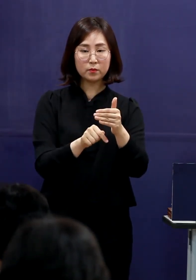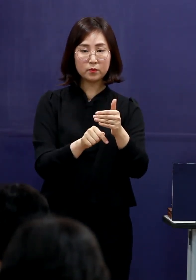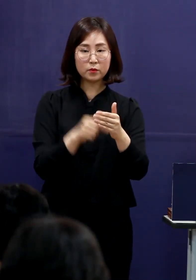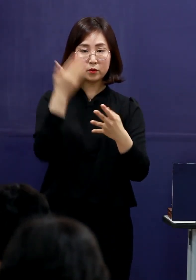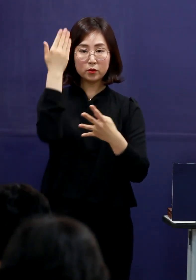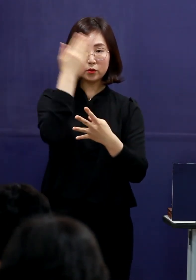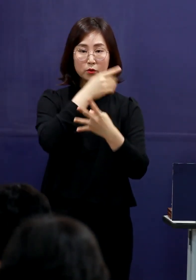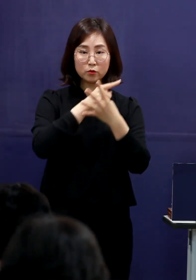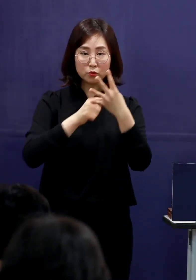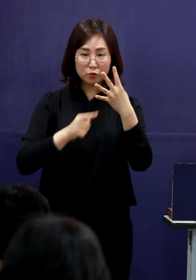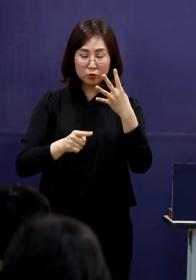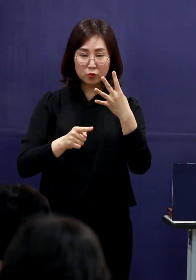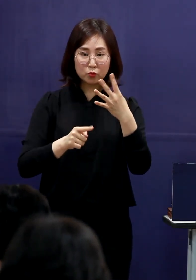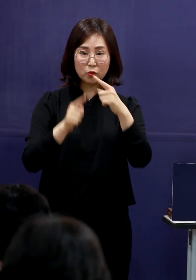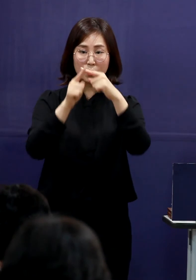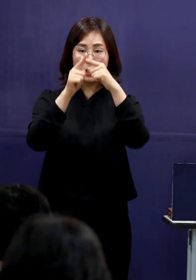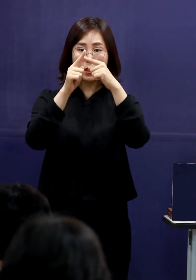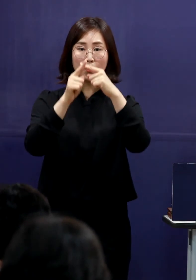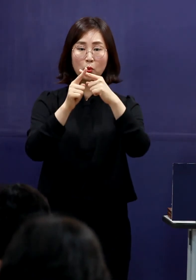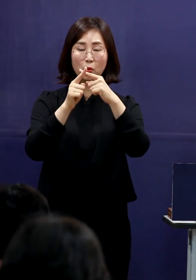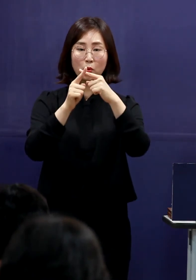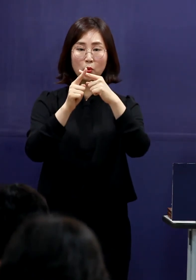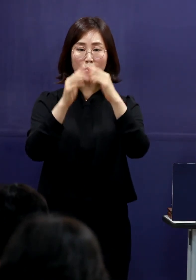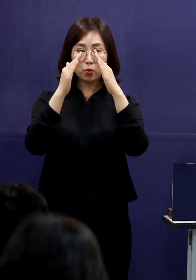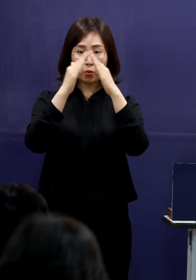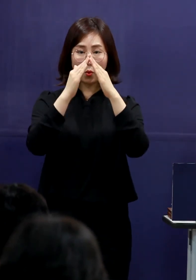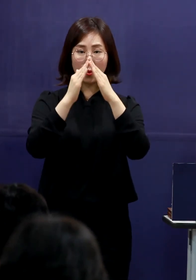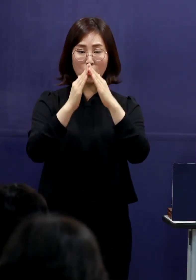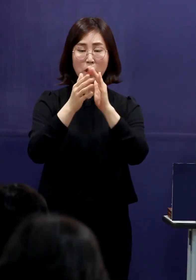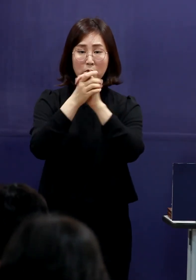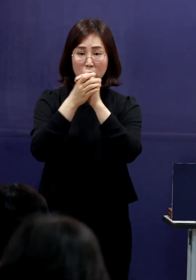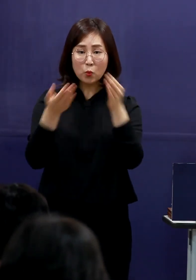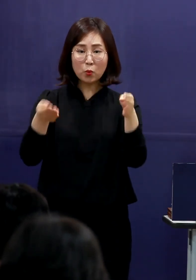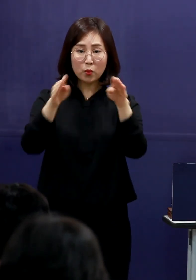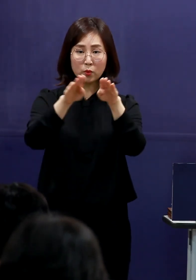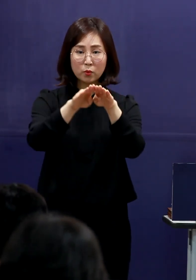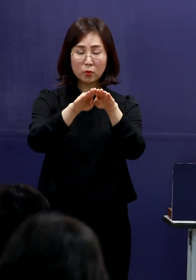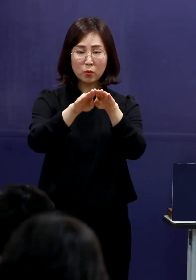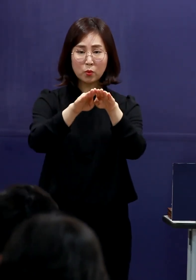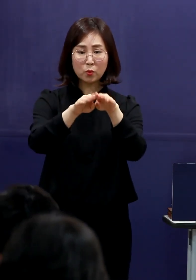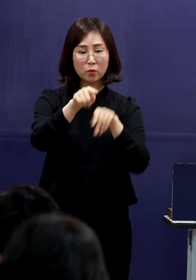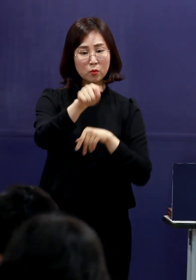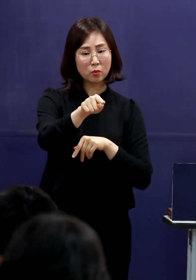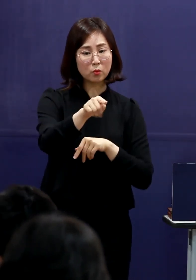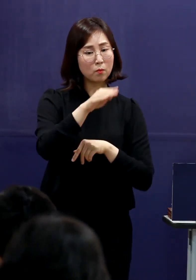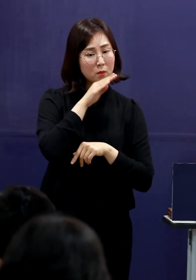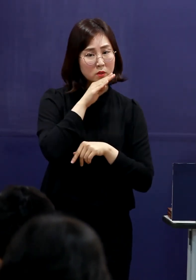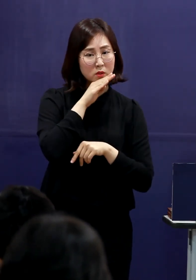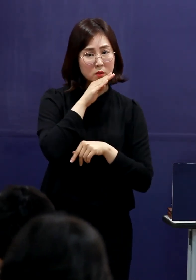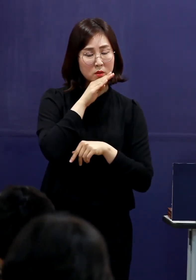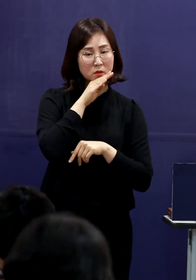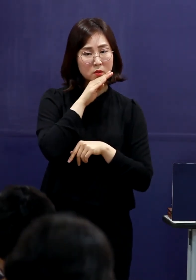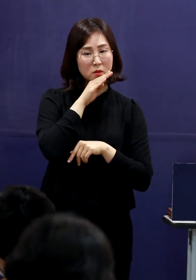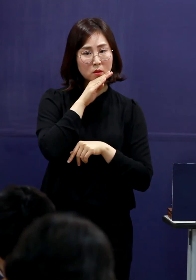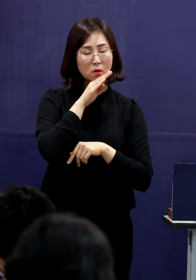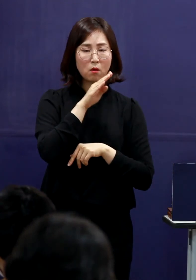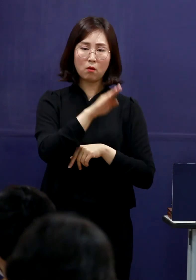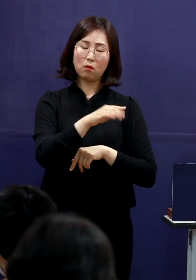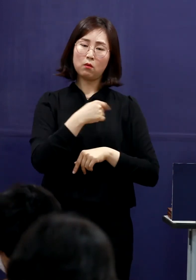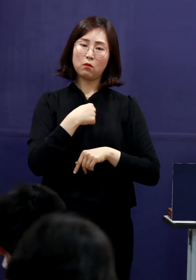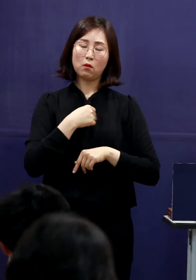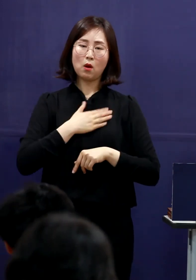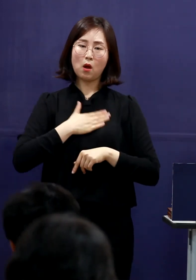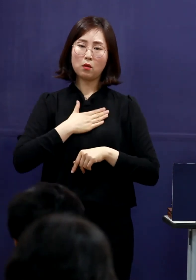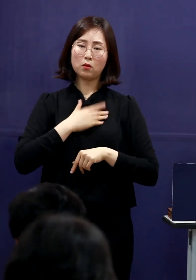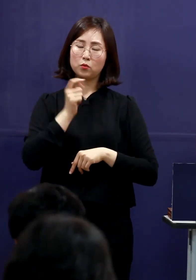청주 성공 기도원이라고 그렇게 말씀하셨는데 저희가 듣기로는 성공 기도원이